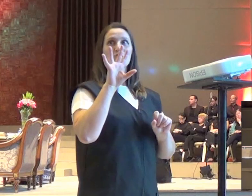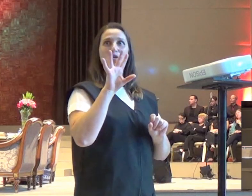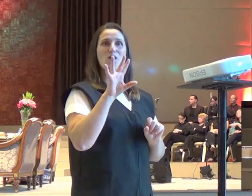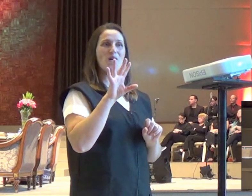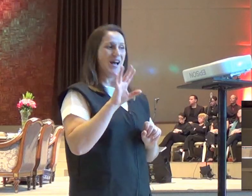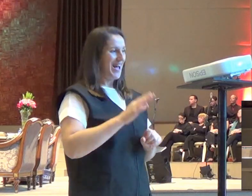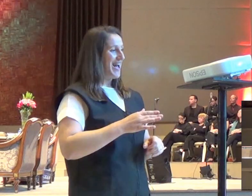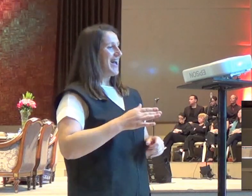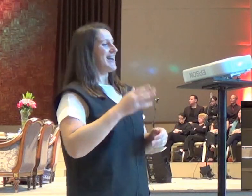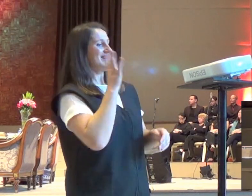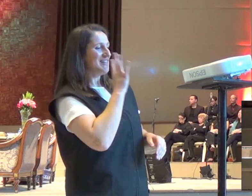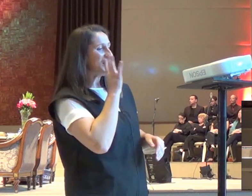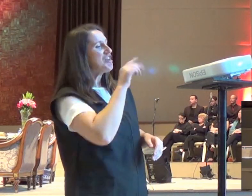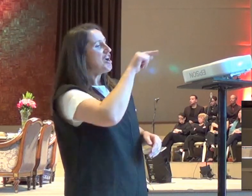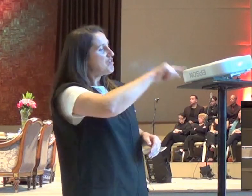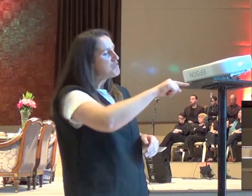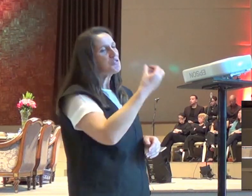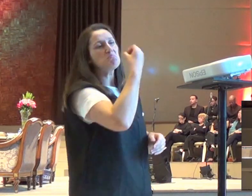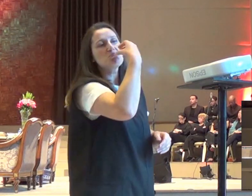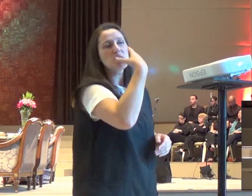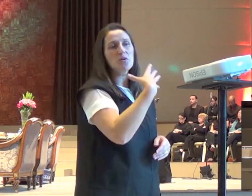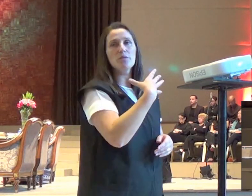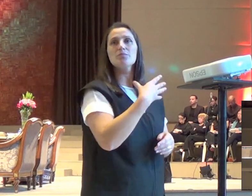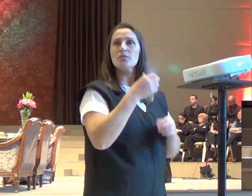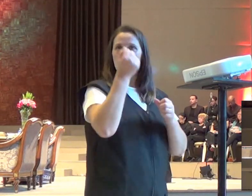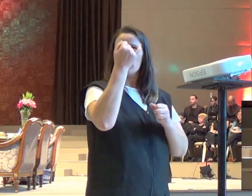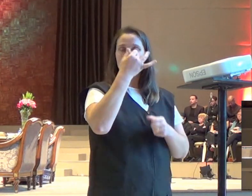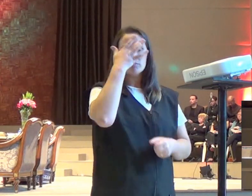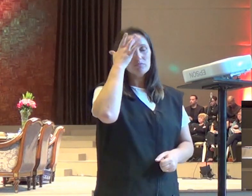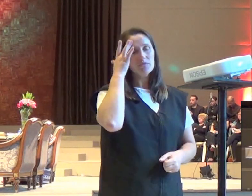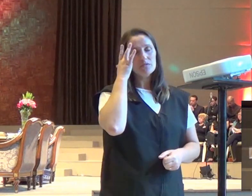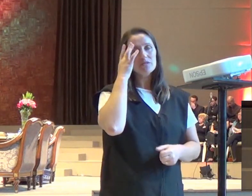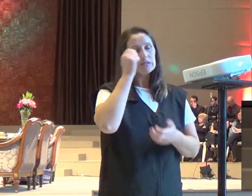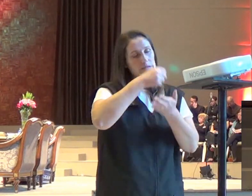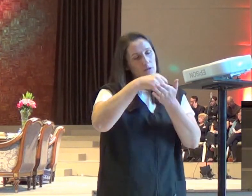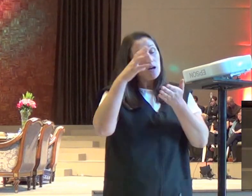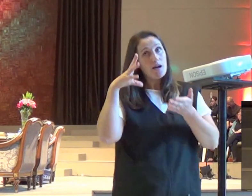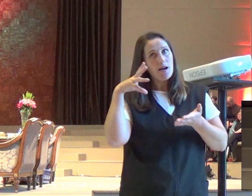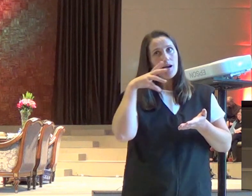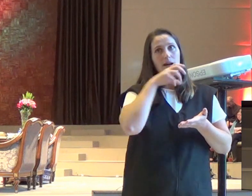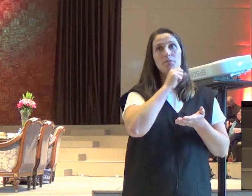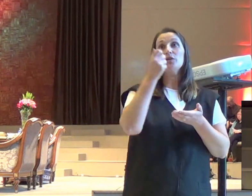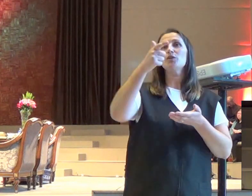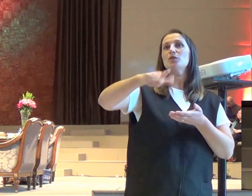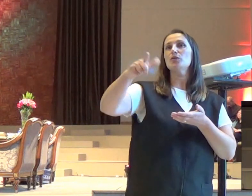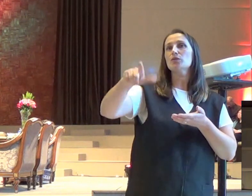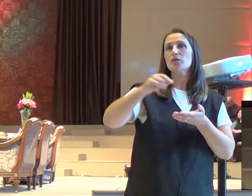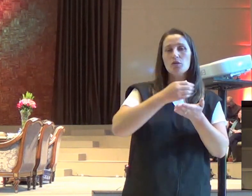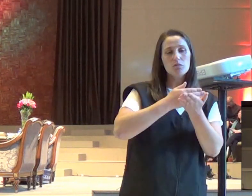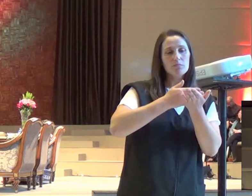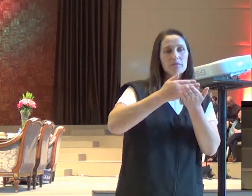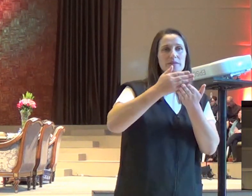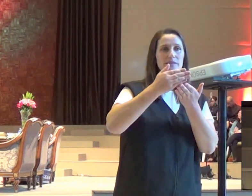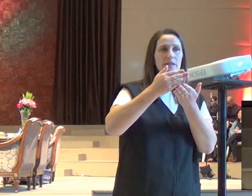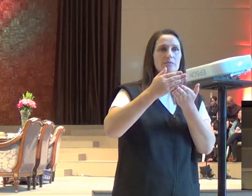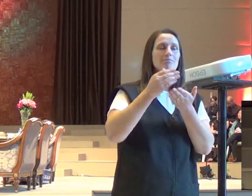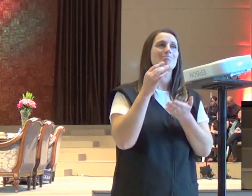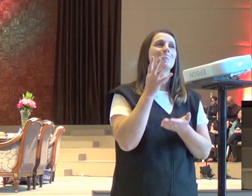alguns fizeram isso muito rápido, sem nenhum problema, escreveram a carta e outros começaram a enrolar,